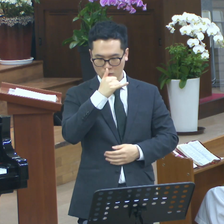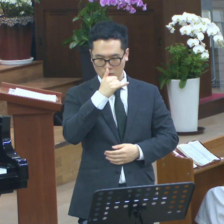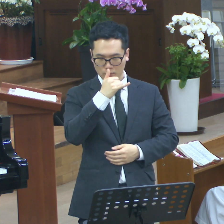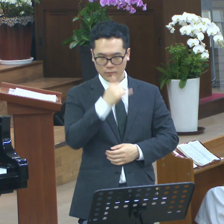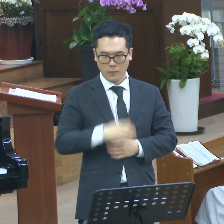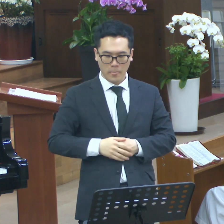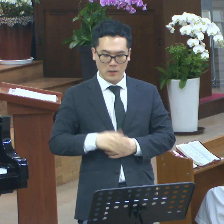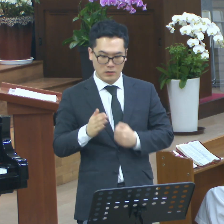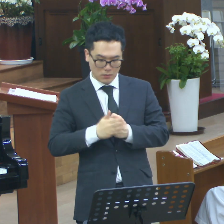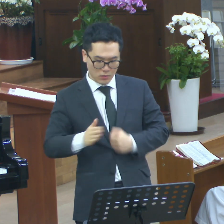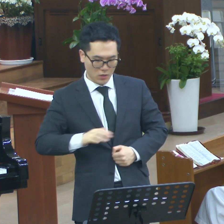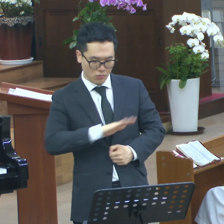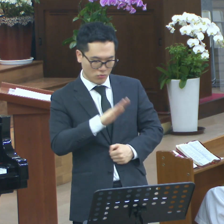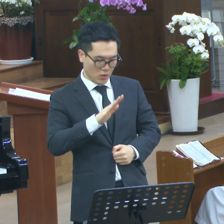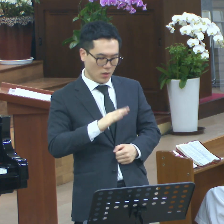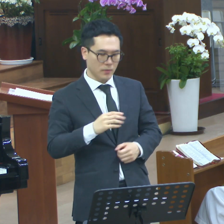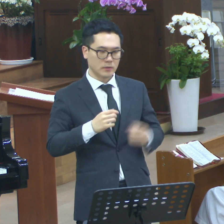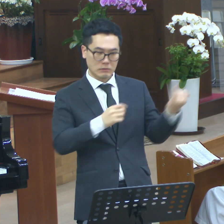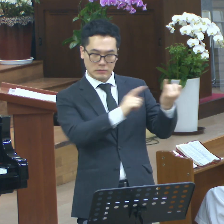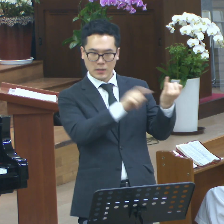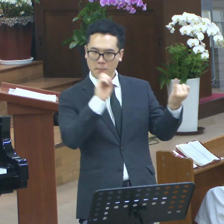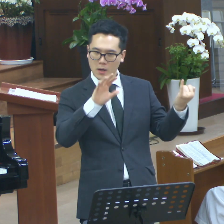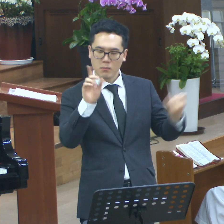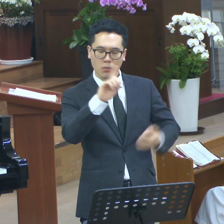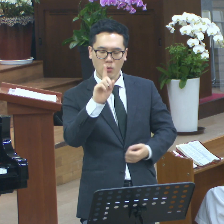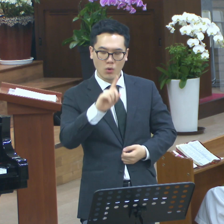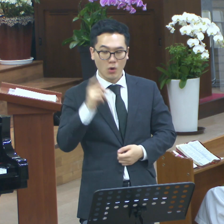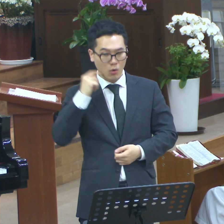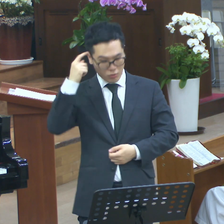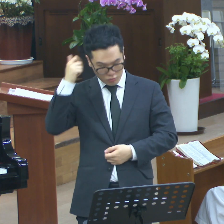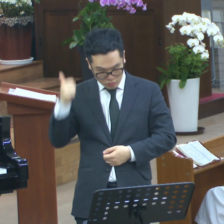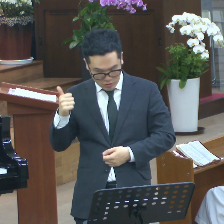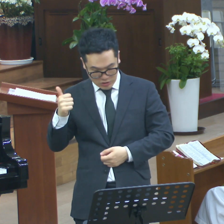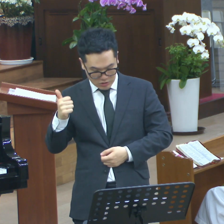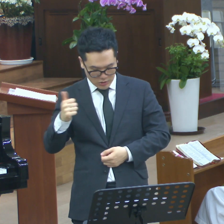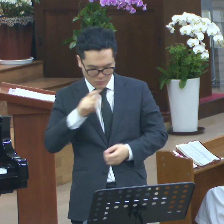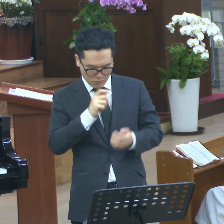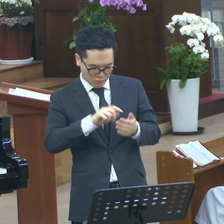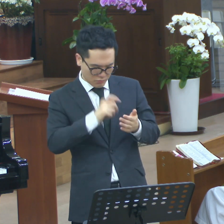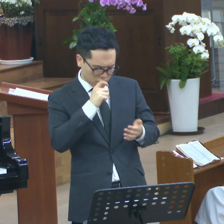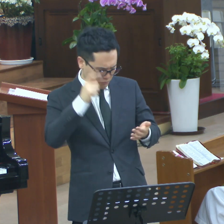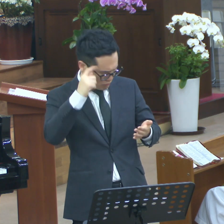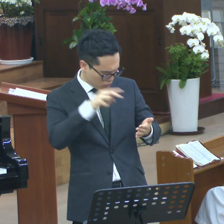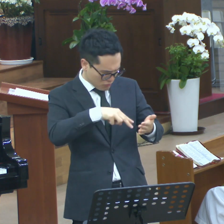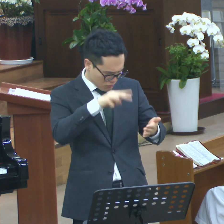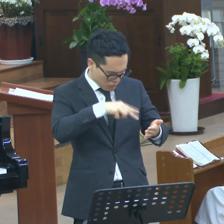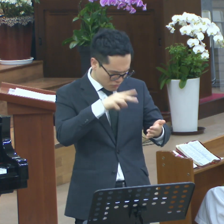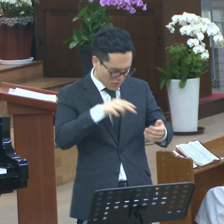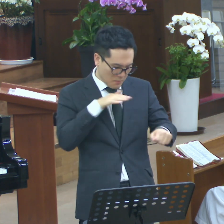죄보기 큐티라는 게 있습니다. 목사님. 그렇게 할 때 교인들이 죄에서 돌아서는 걸 참 많이 경험합니다.